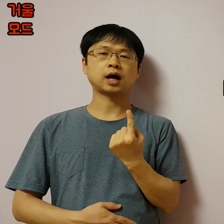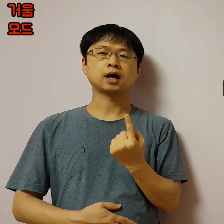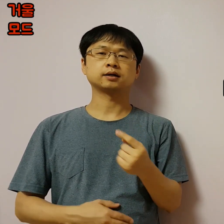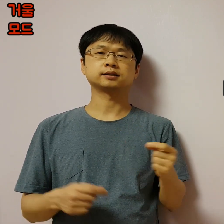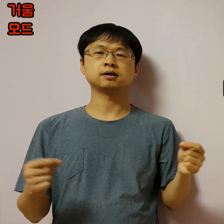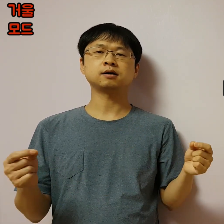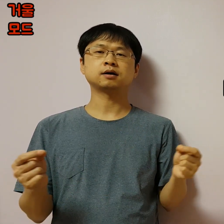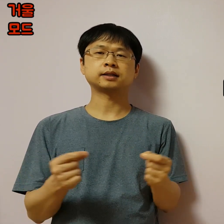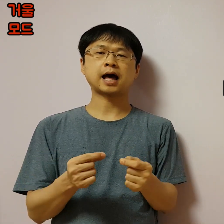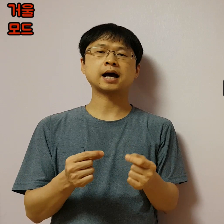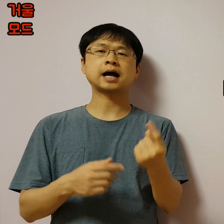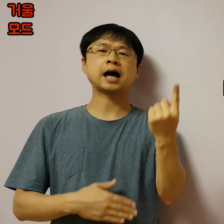오다. 그래서